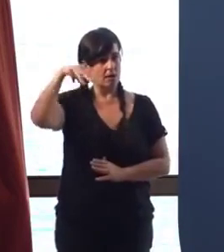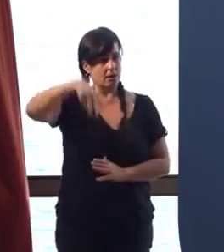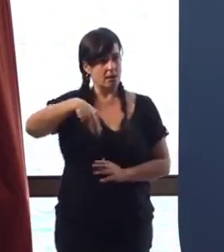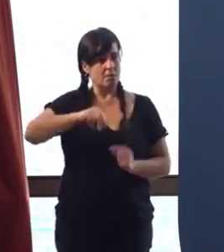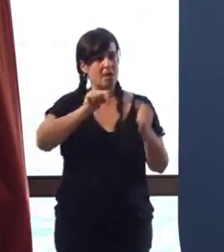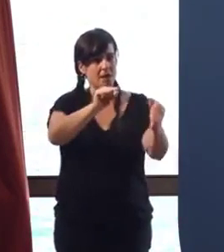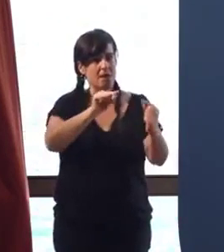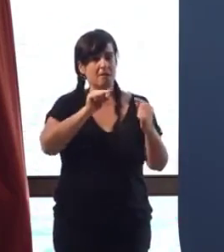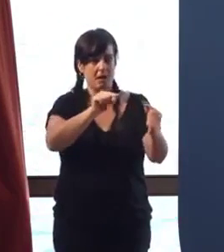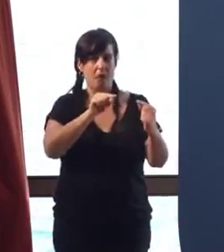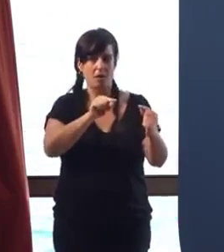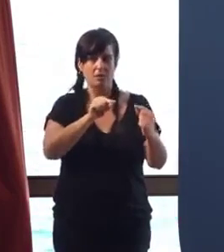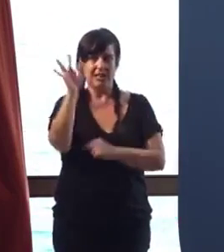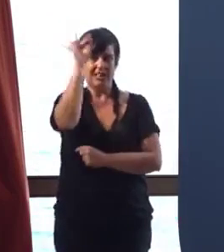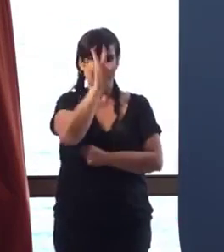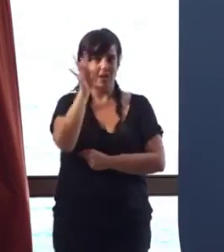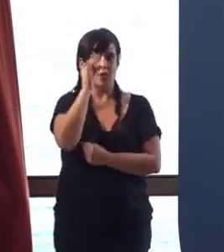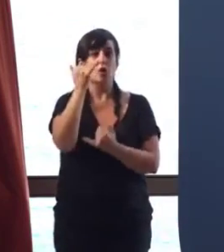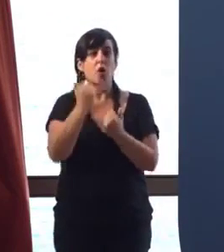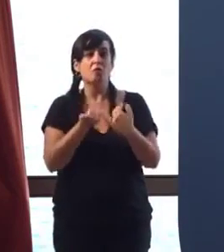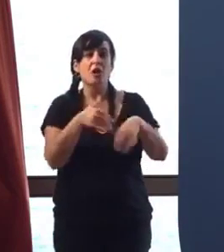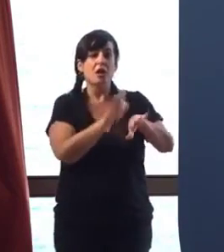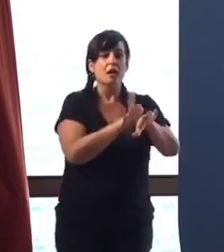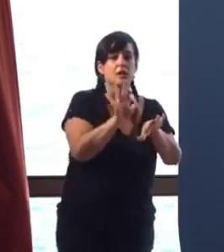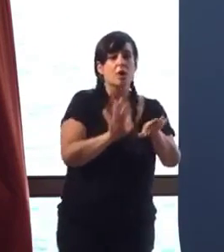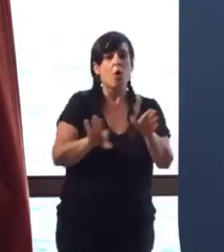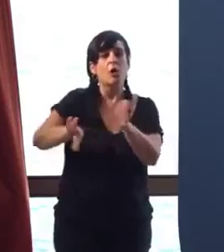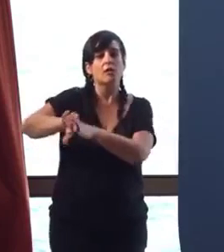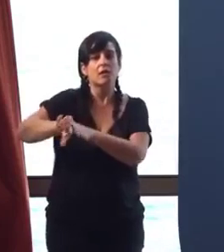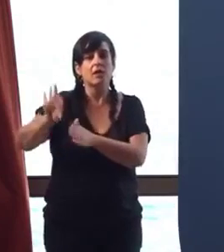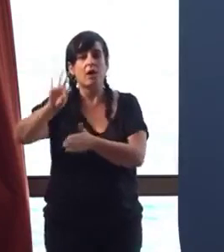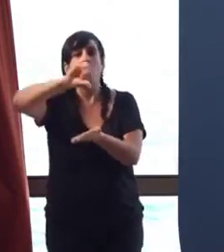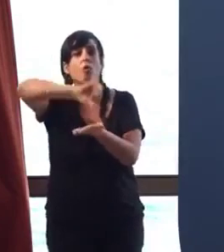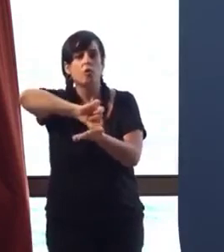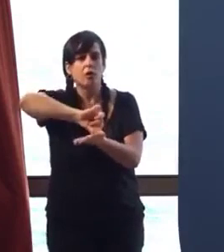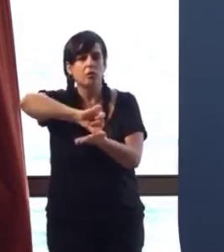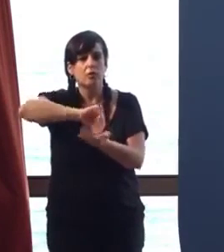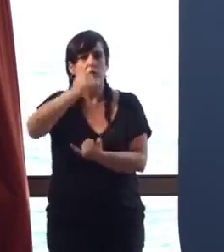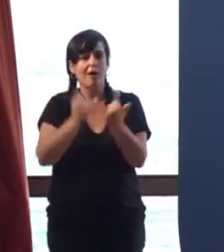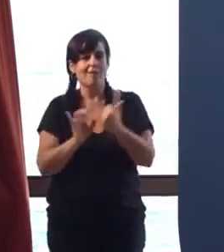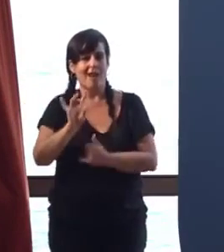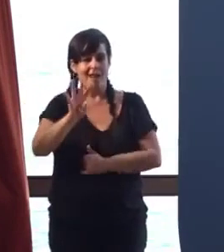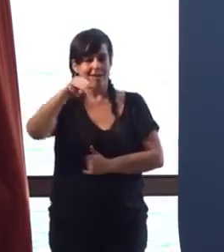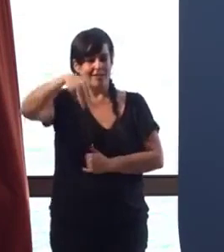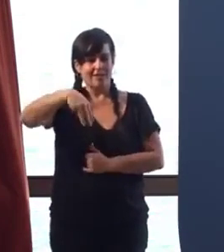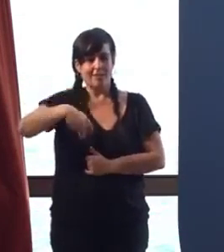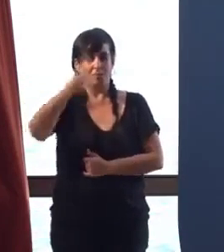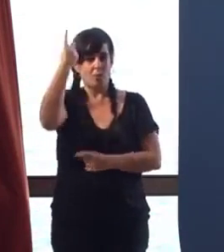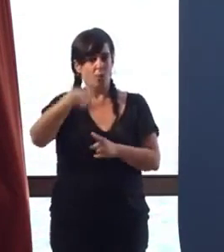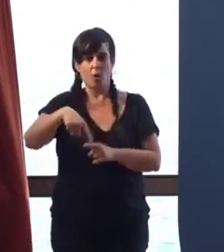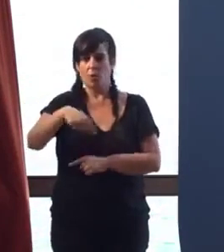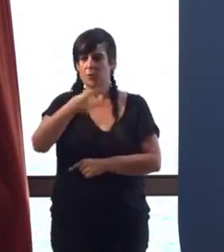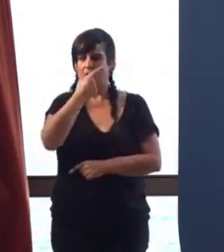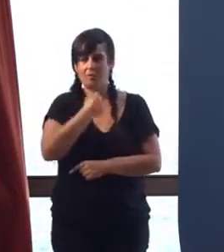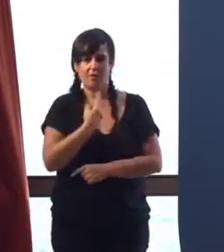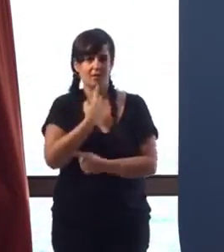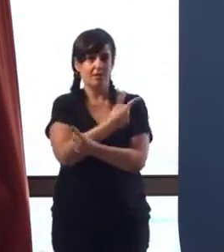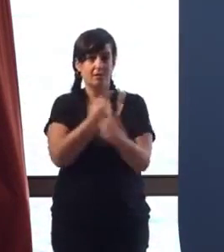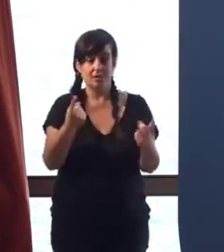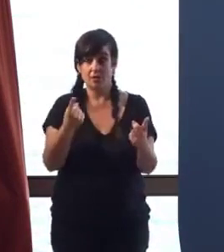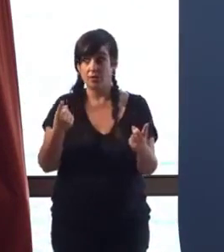era el eje izquierda o el problema era el debate sobre la centralidad del tablero y el 15M dijo algo muy sencillo no seáis como